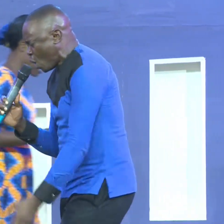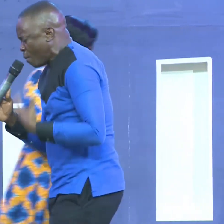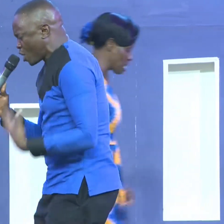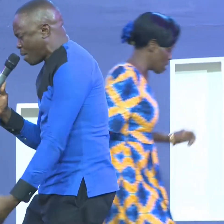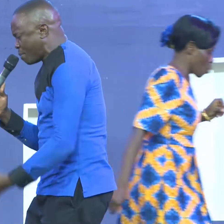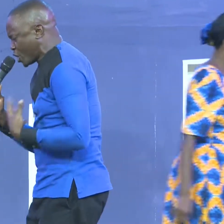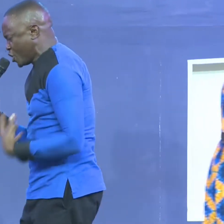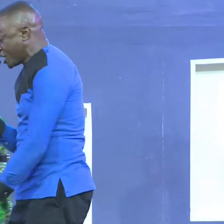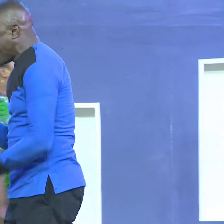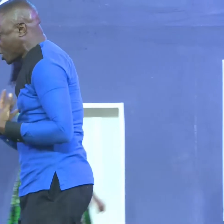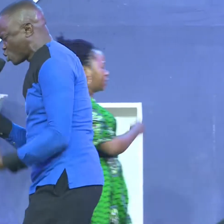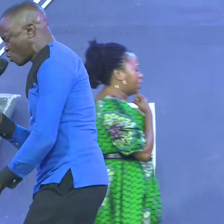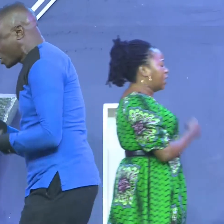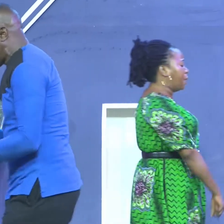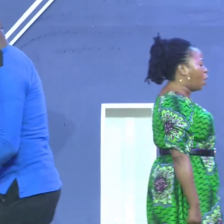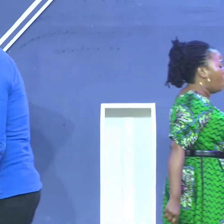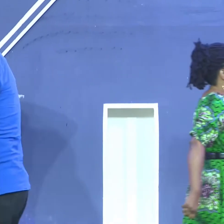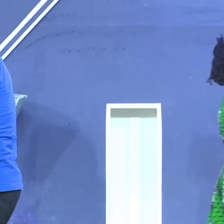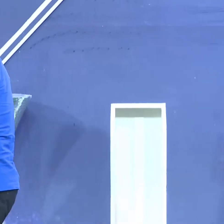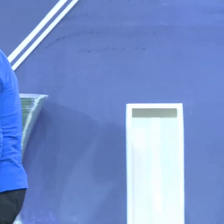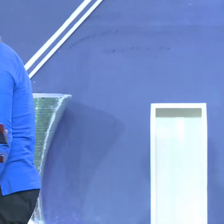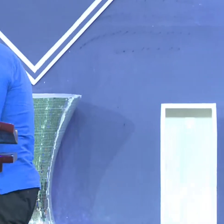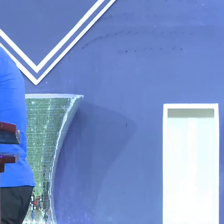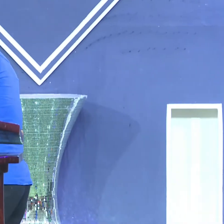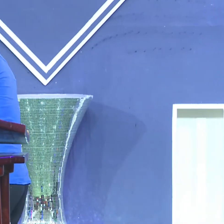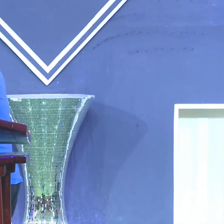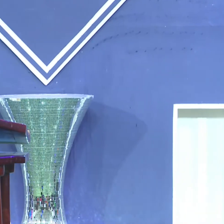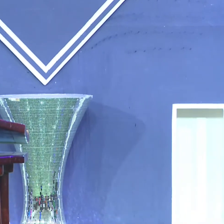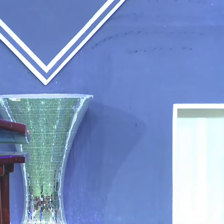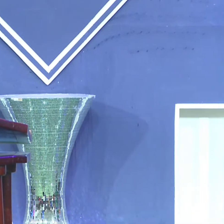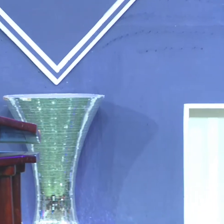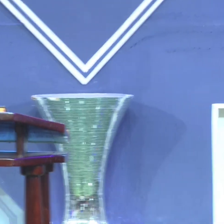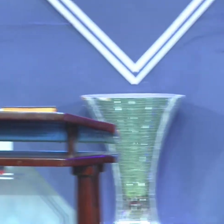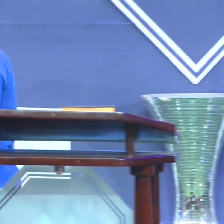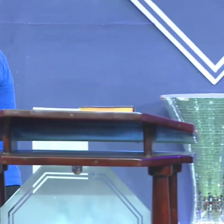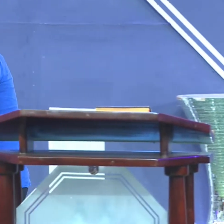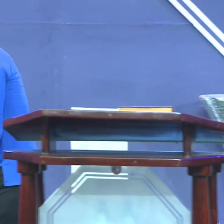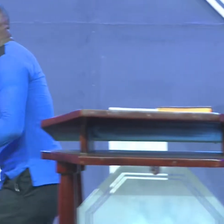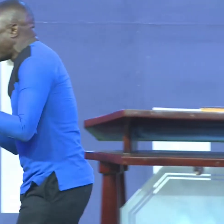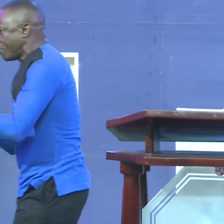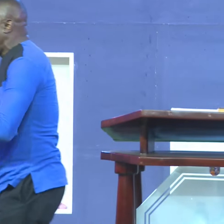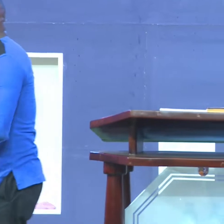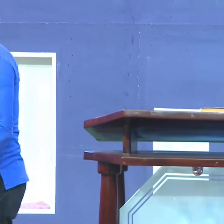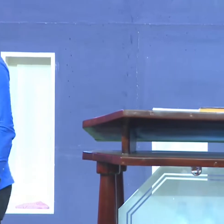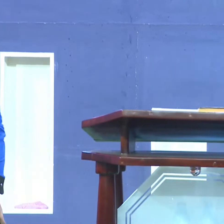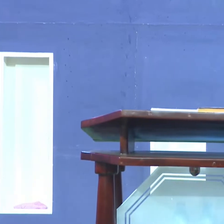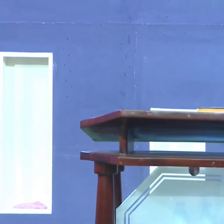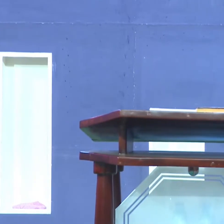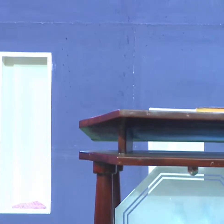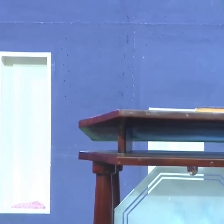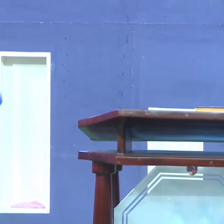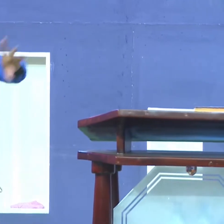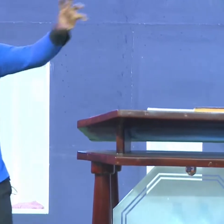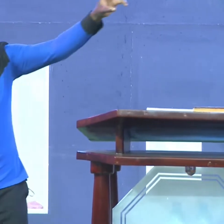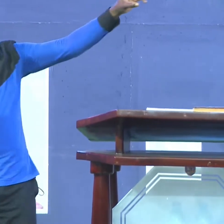wadewo Mukama muli nyari ya Yesu Kristo katonda na nyere chitiwa Echo nchina vienga chiva denga techikola Na yevi ya wandiki